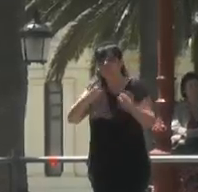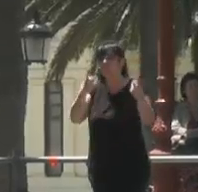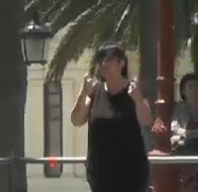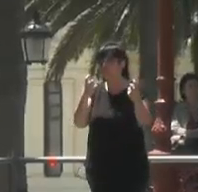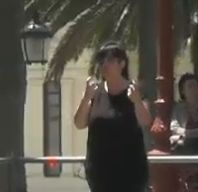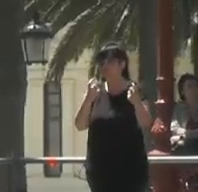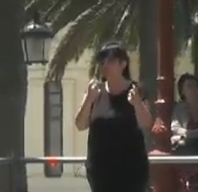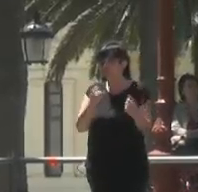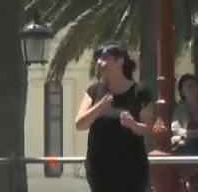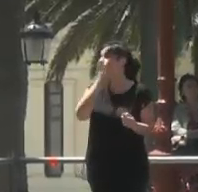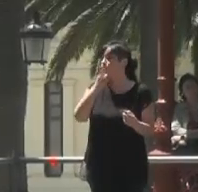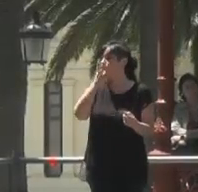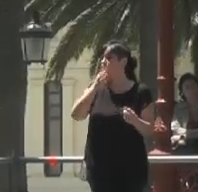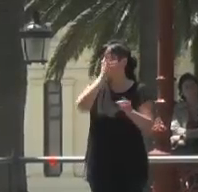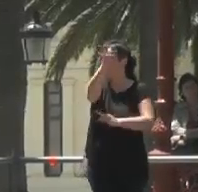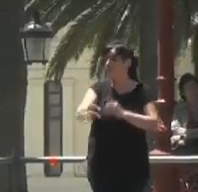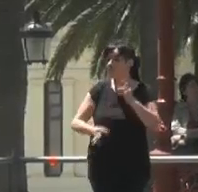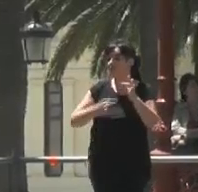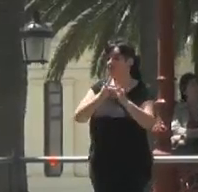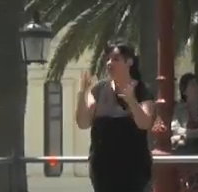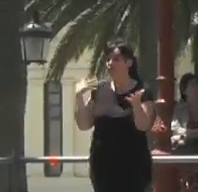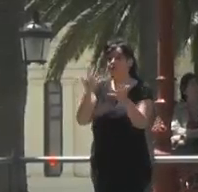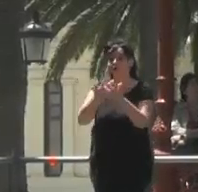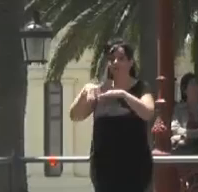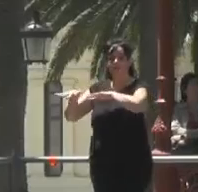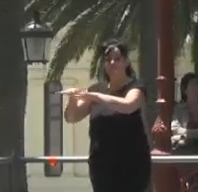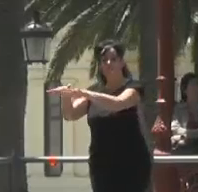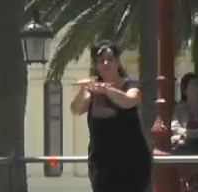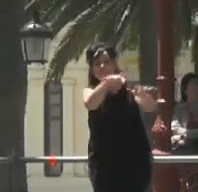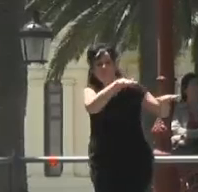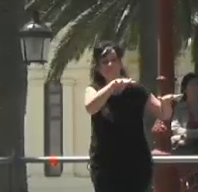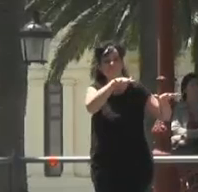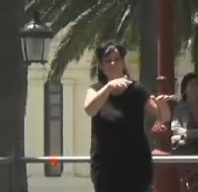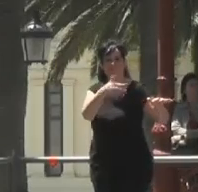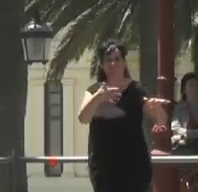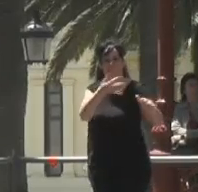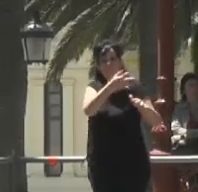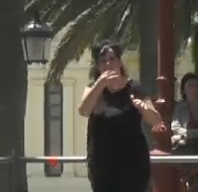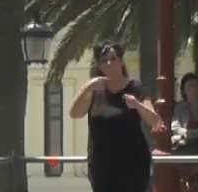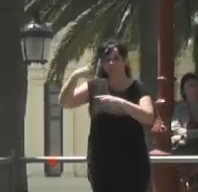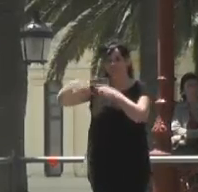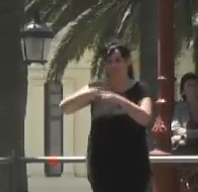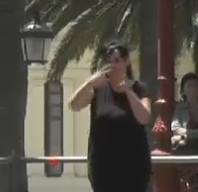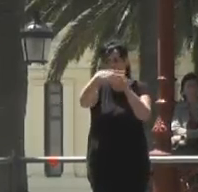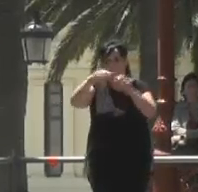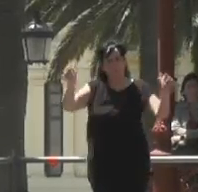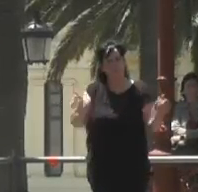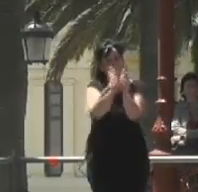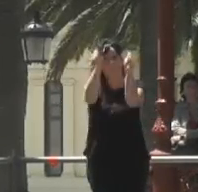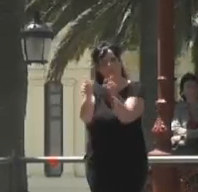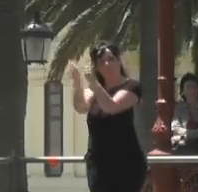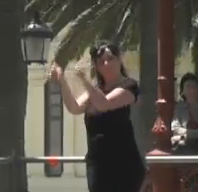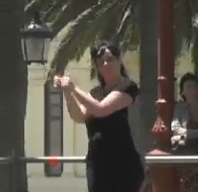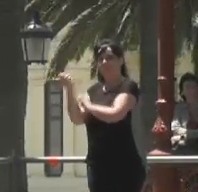ciclo de movilizacións que nos levou outra vez a todos e a todas as rúas, a atoparnos diferentes xeracións, nas folgas xerais,